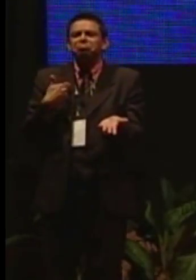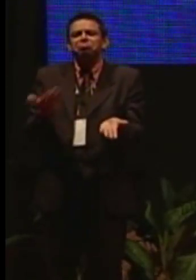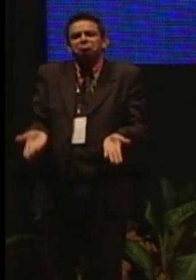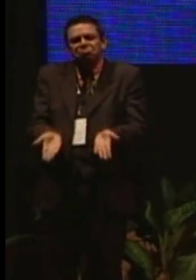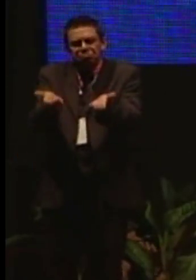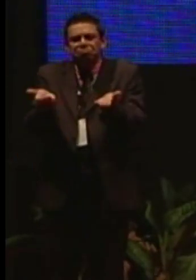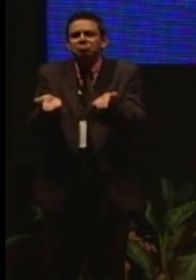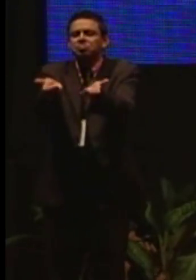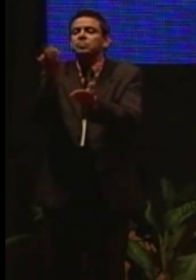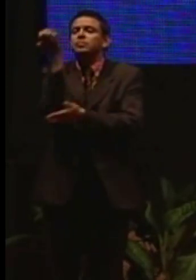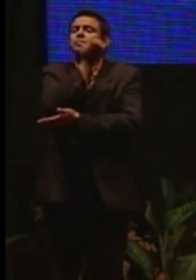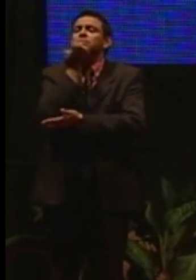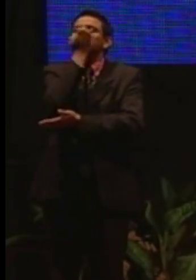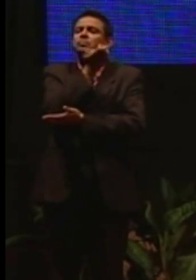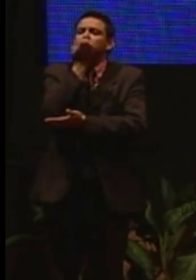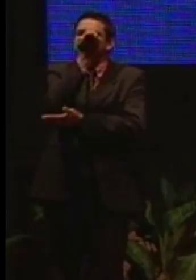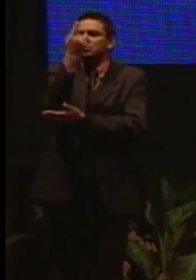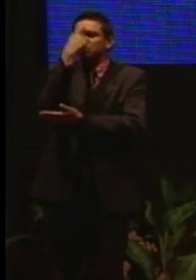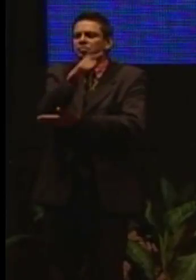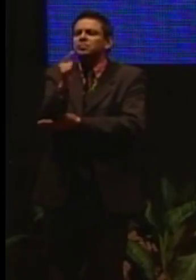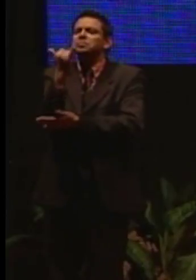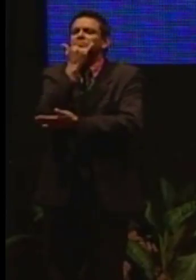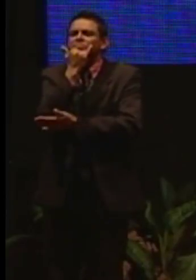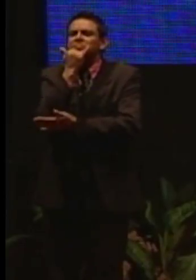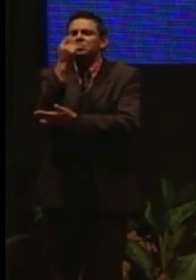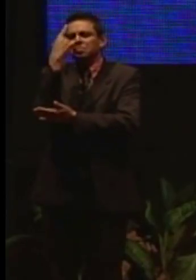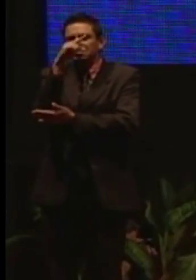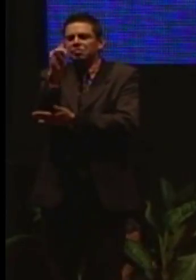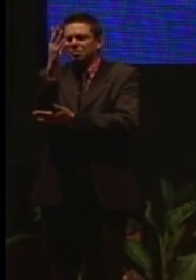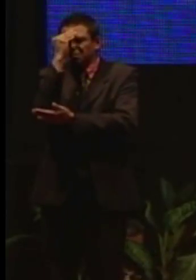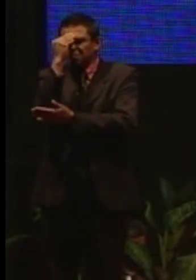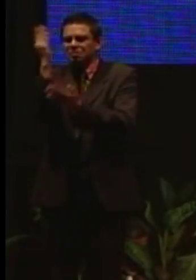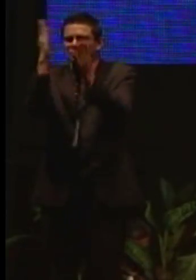escuelas de perdón y reconciliación.